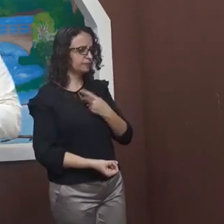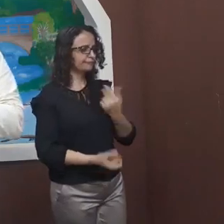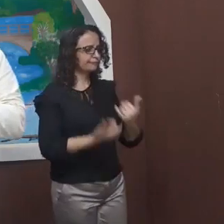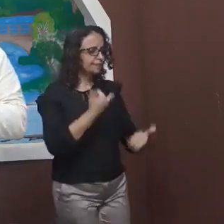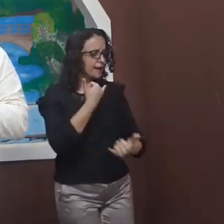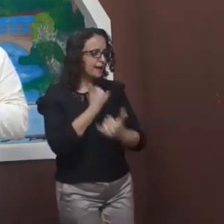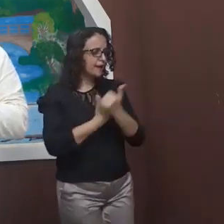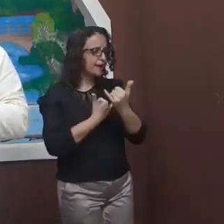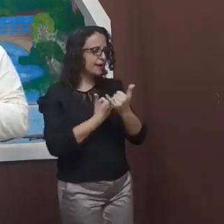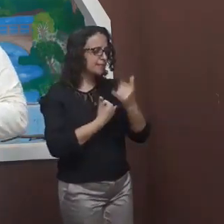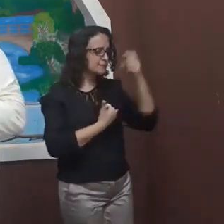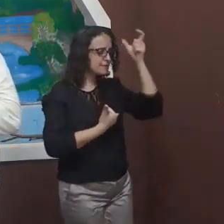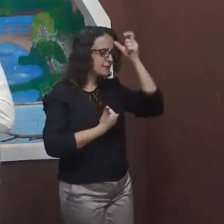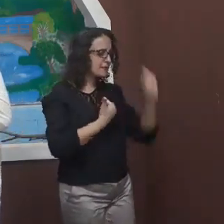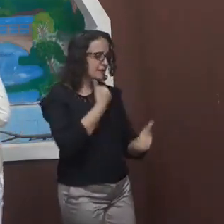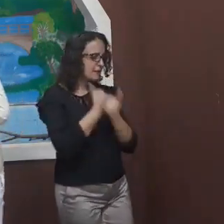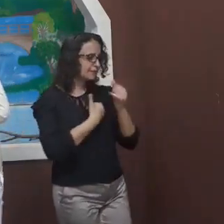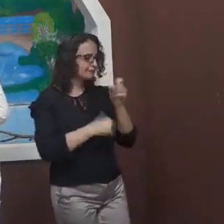Satanás